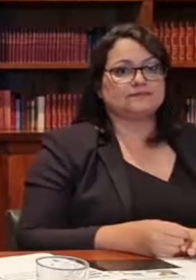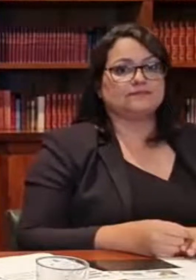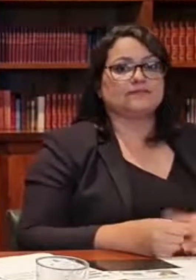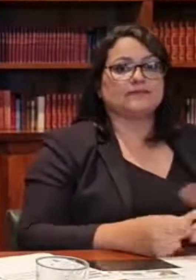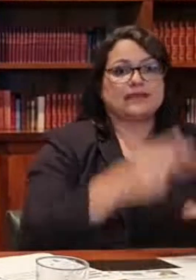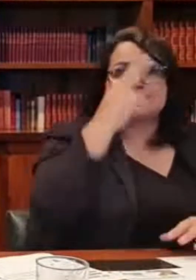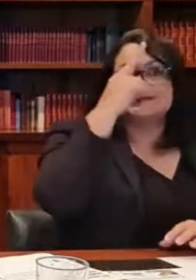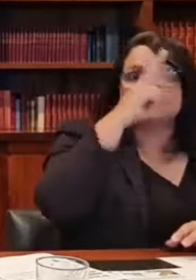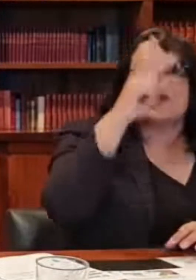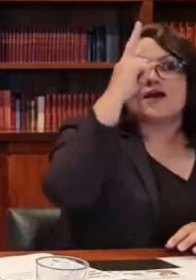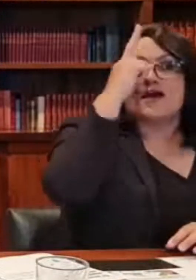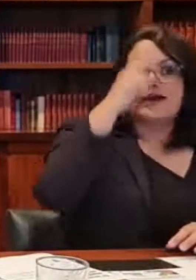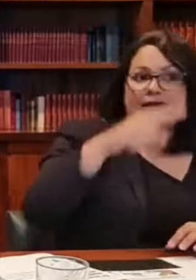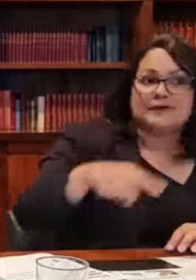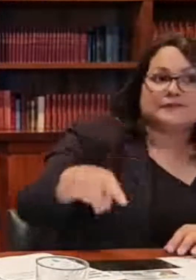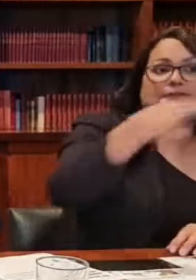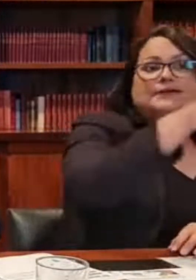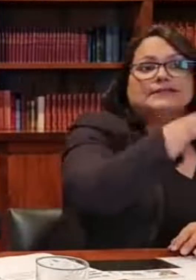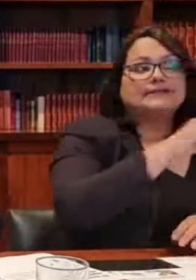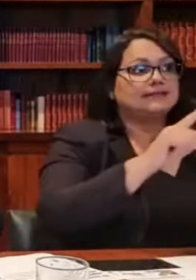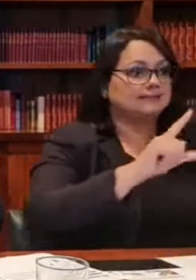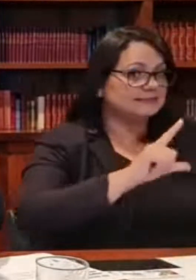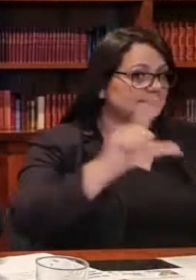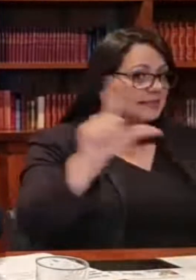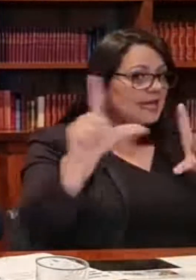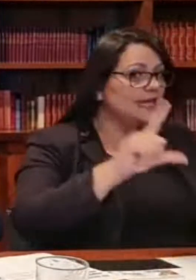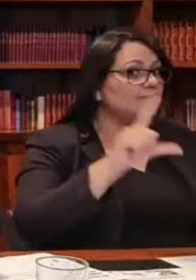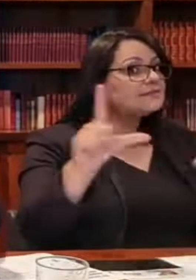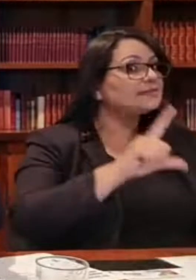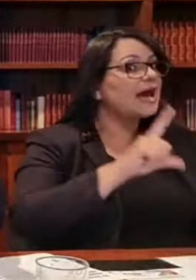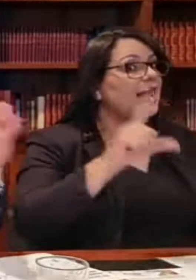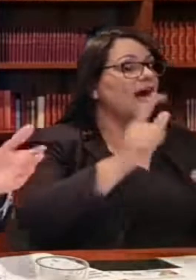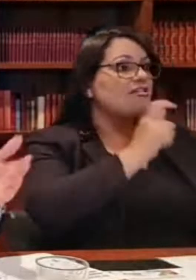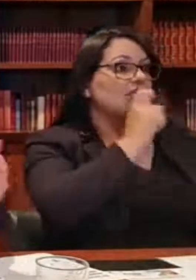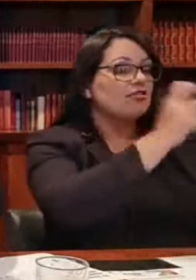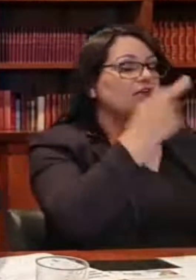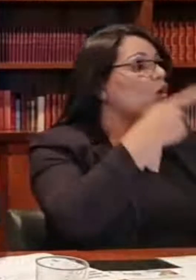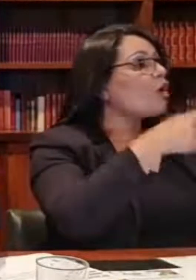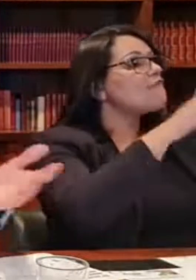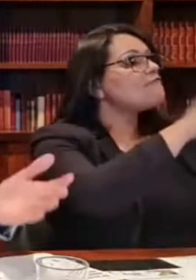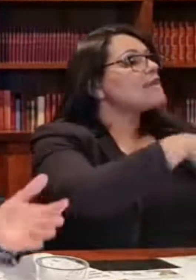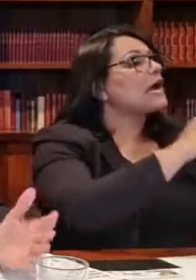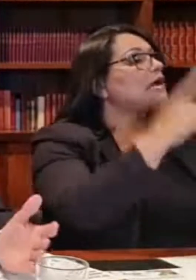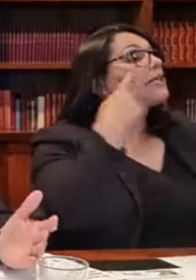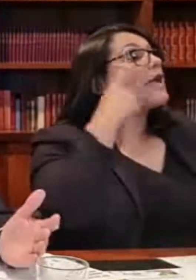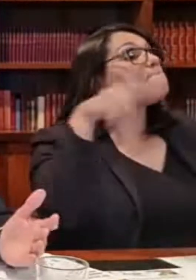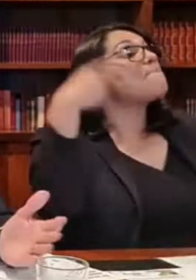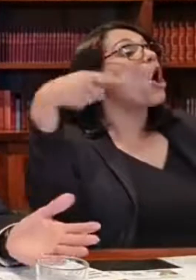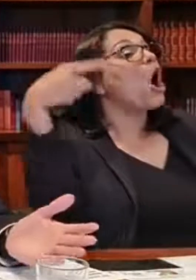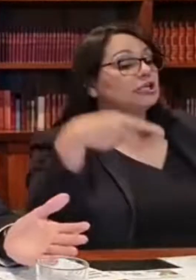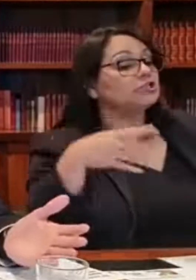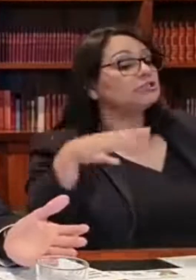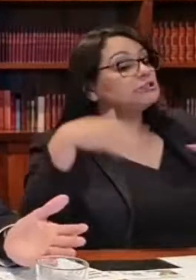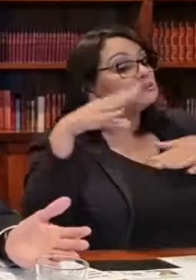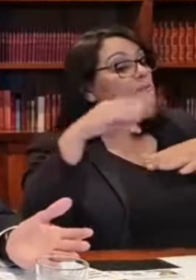daquela história que vocês da imprensa falaram tanto, né? Fica em casa, a economia te vê depois, tá servindo também para a